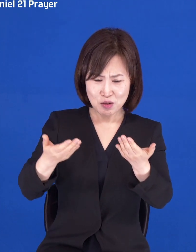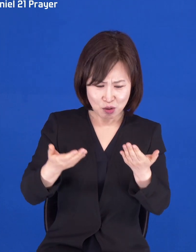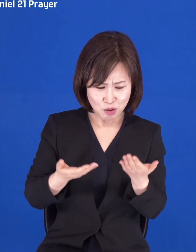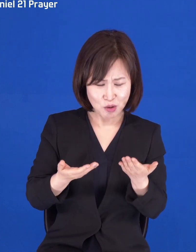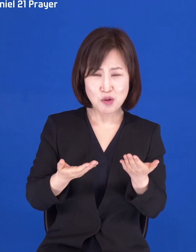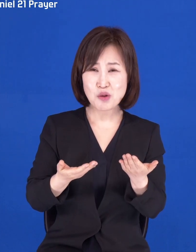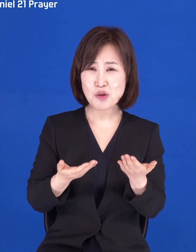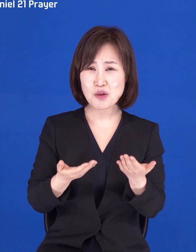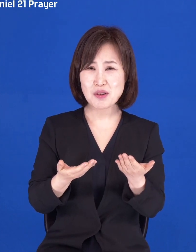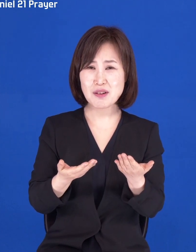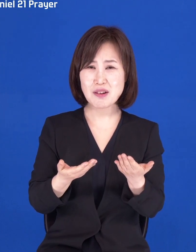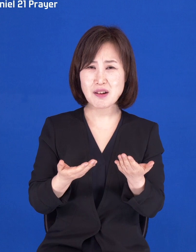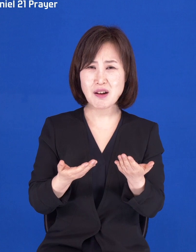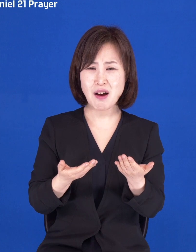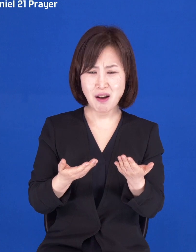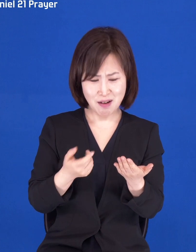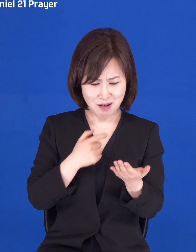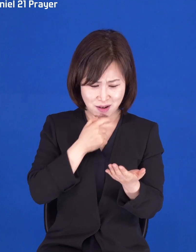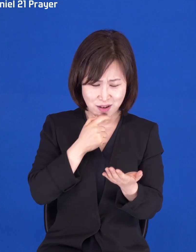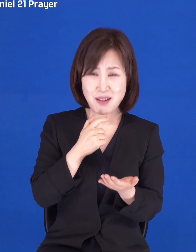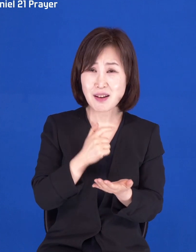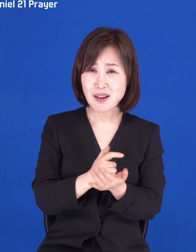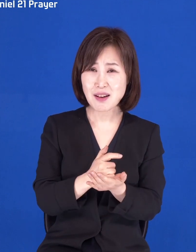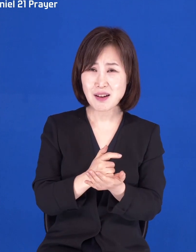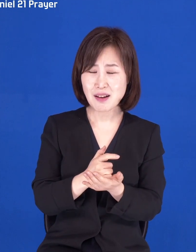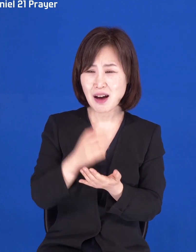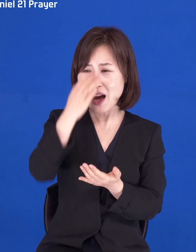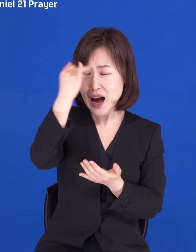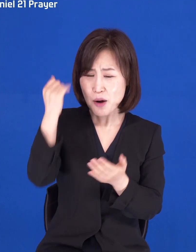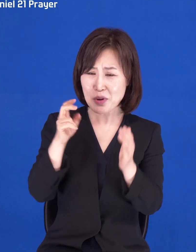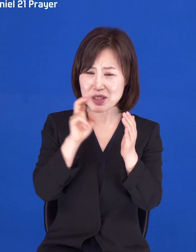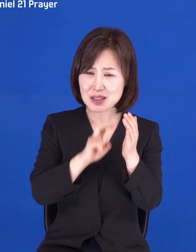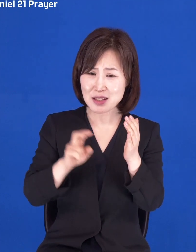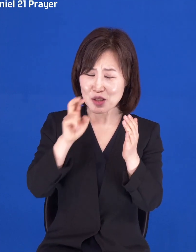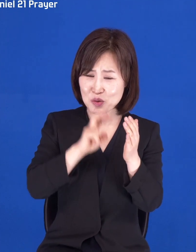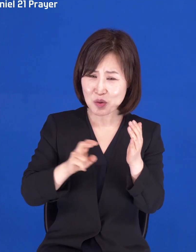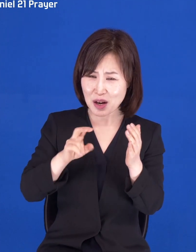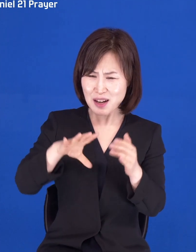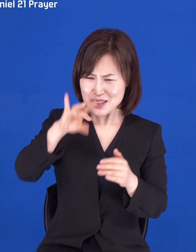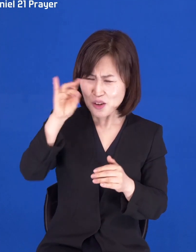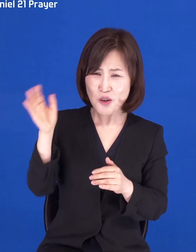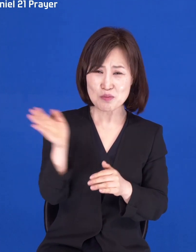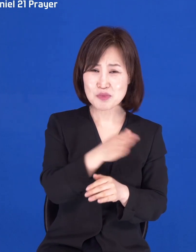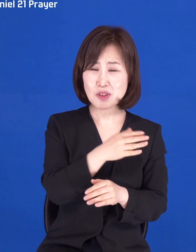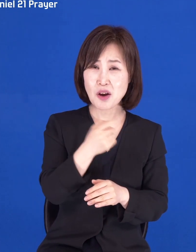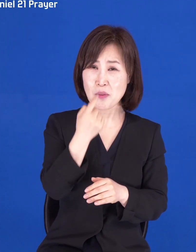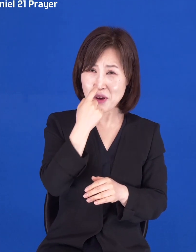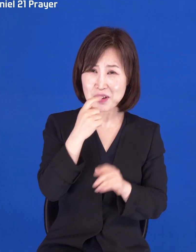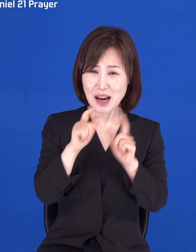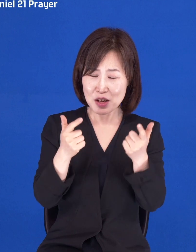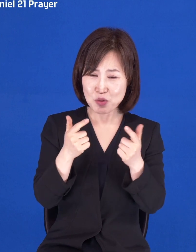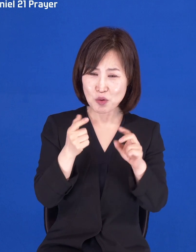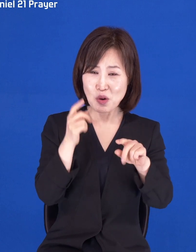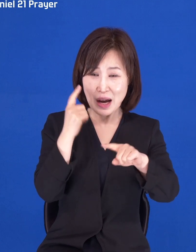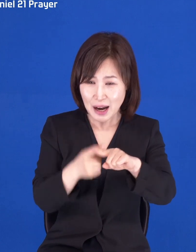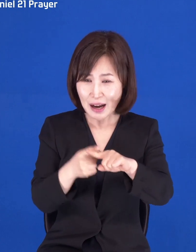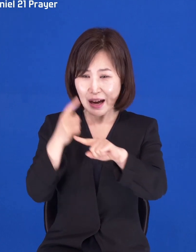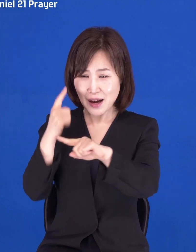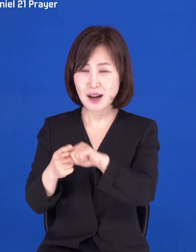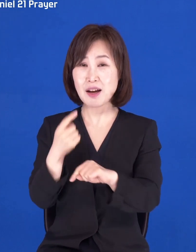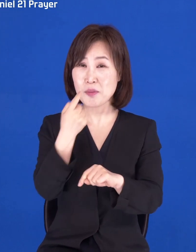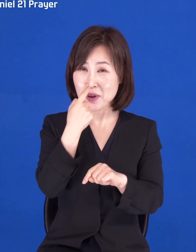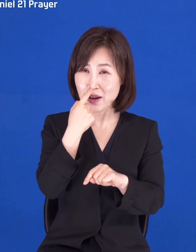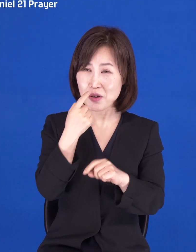거예요. 저희가 할머니 찬송가를 첫 장부터 배운 게 아니었기 때문에 중간중간 배워서